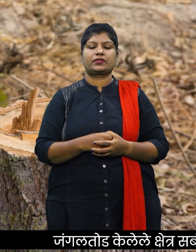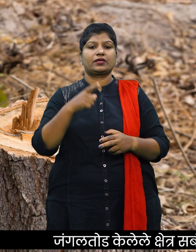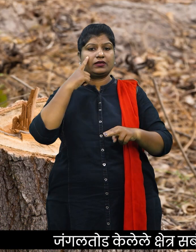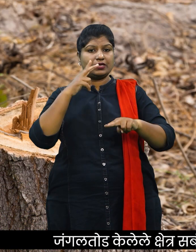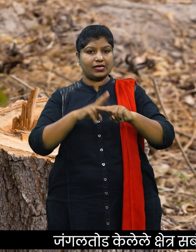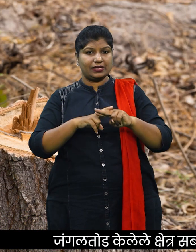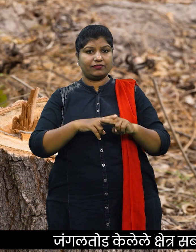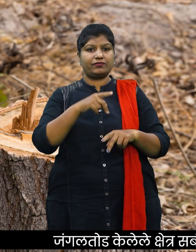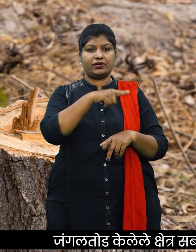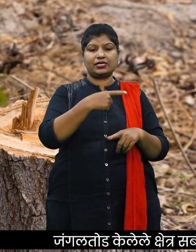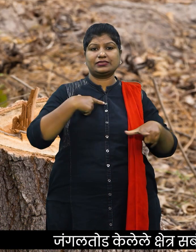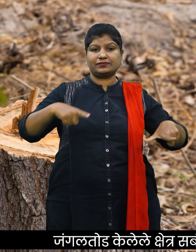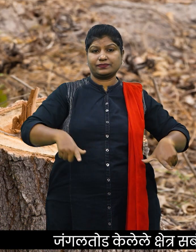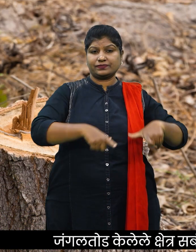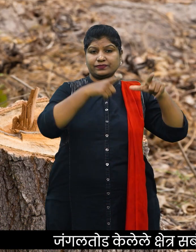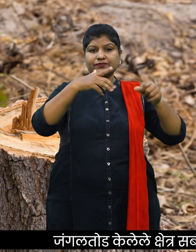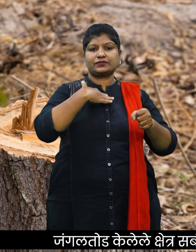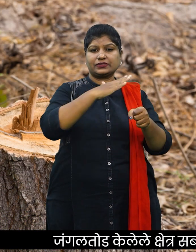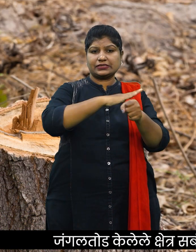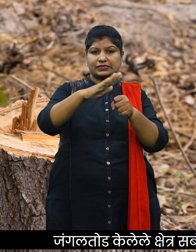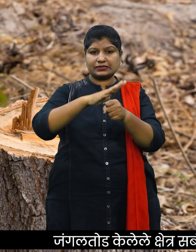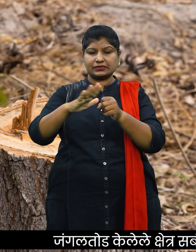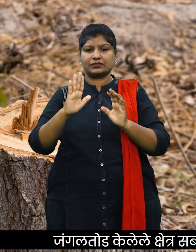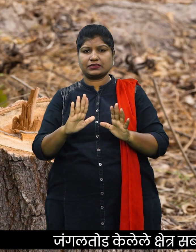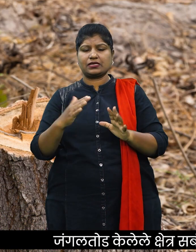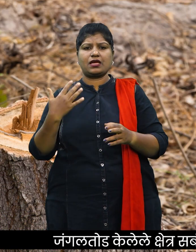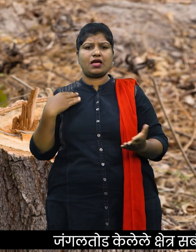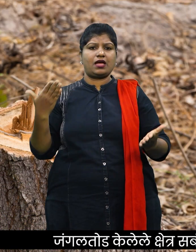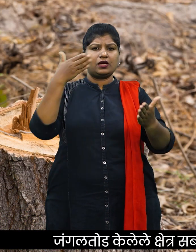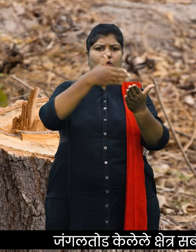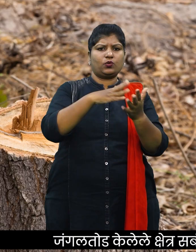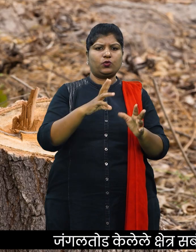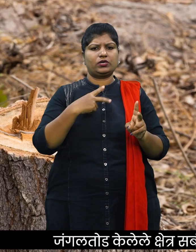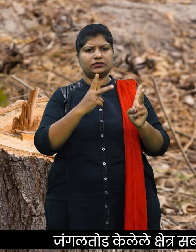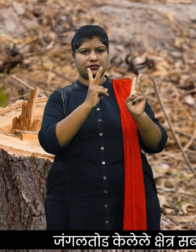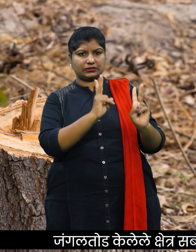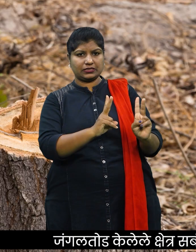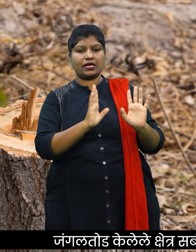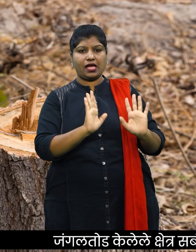जंगलतोड केलेले क्षेत्र संबंधित राहिल्यास ते स्वतःला पुन्हा स्थापित करते.